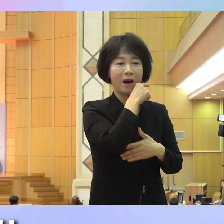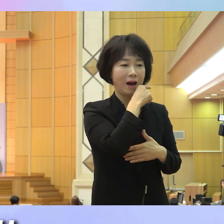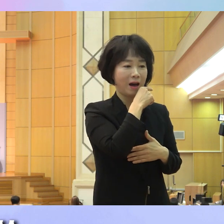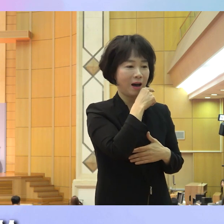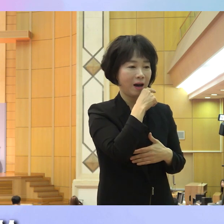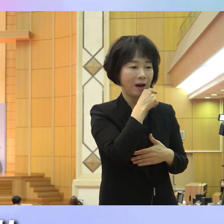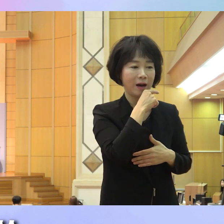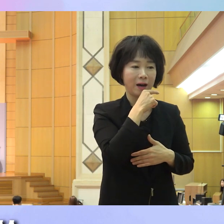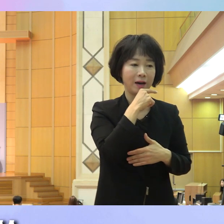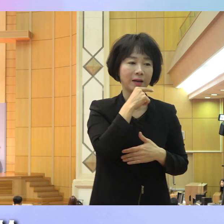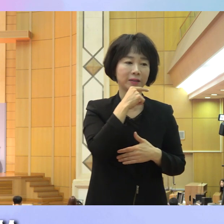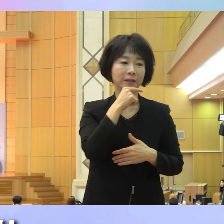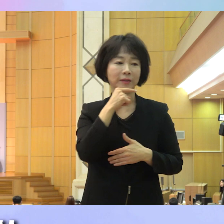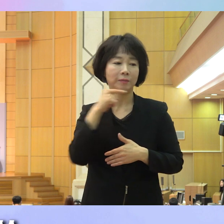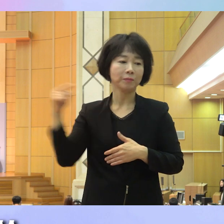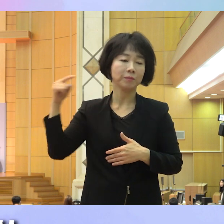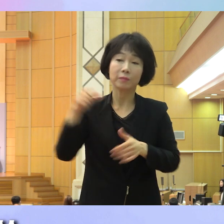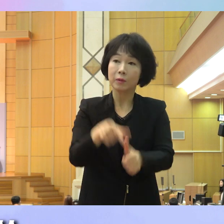피로다.